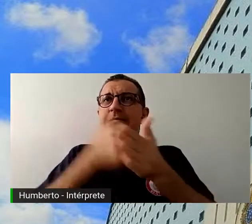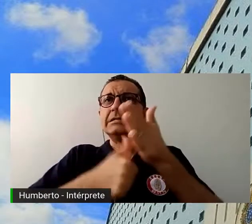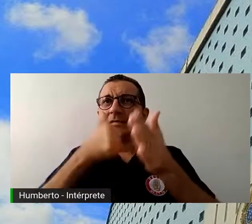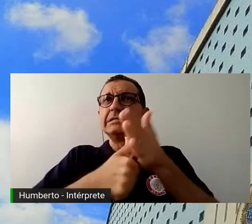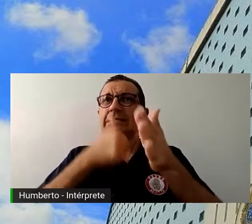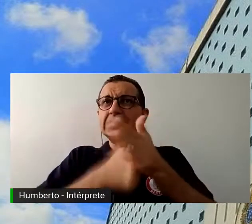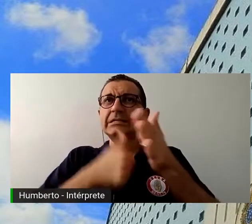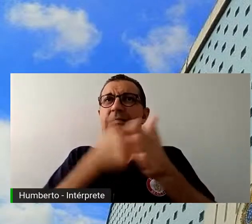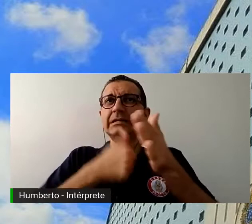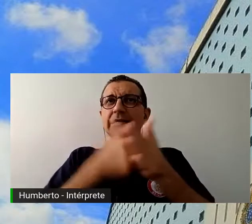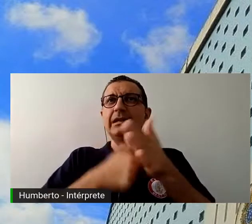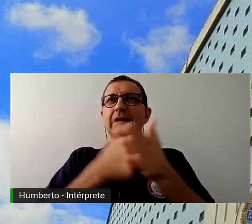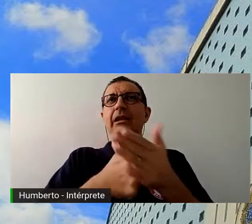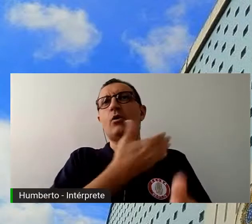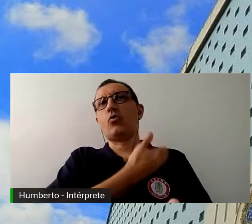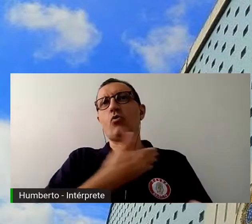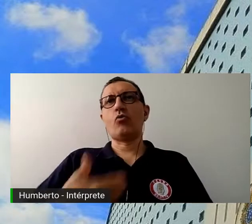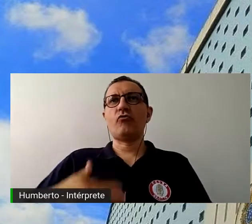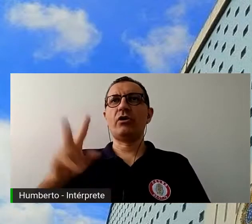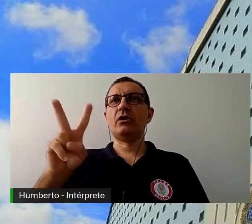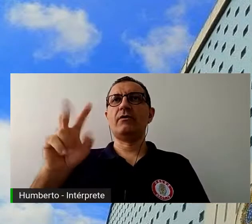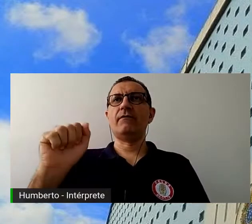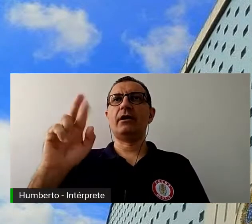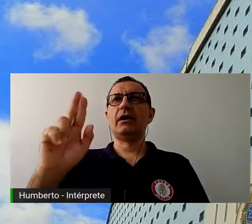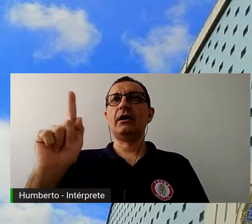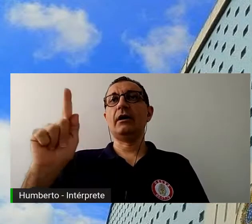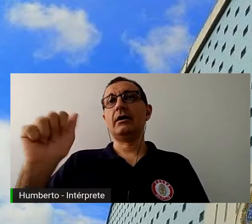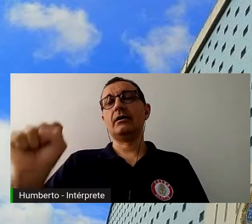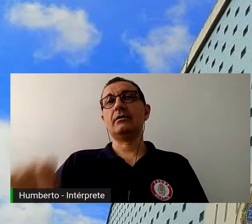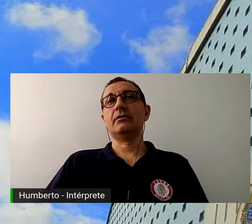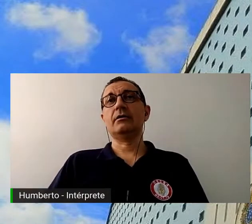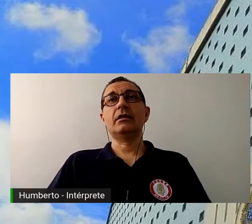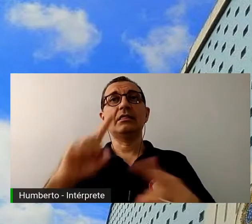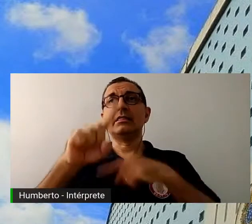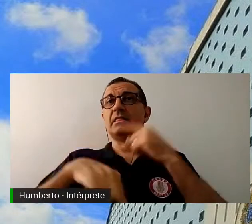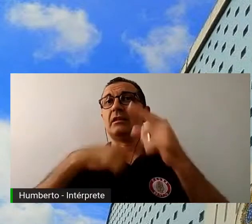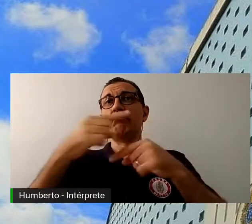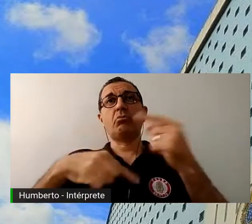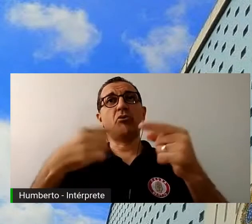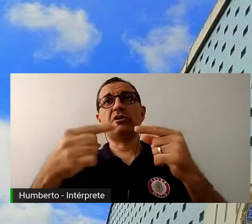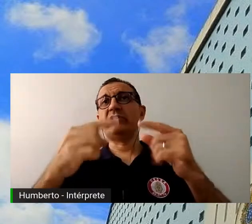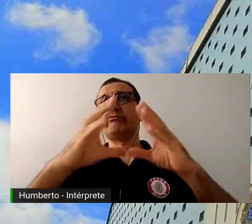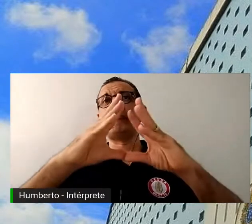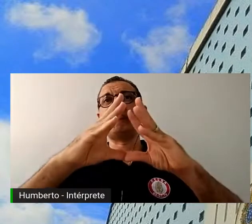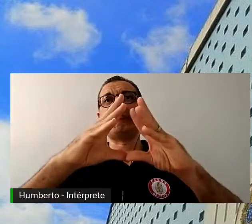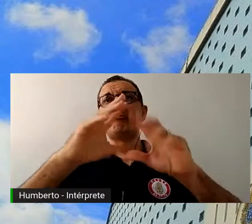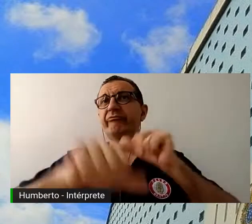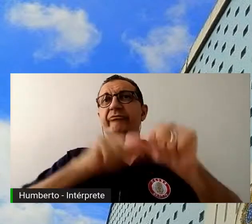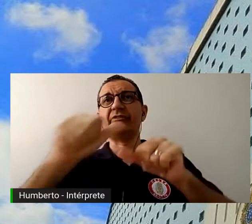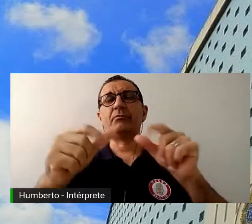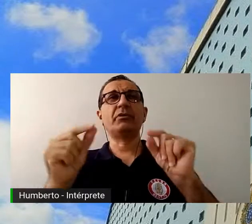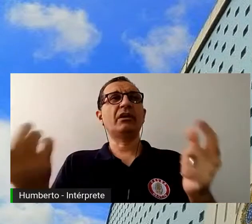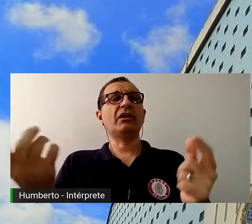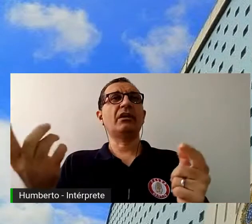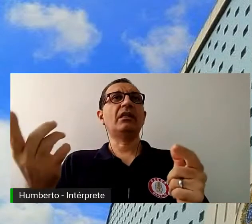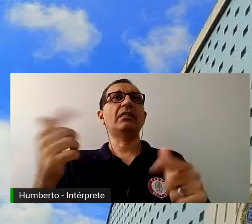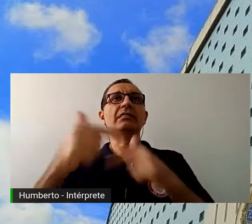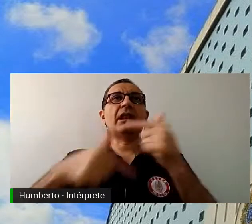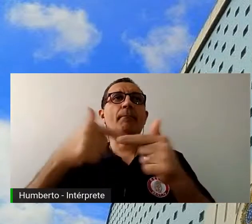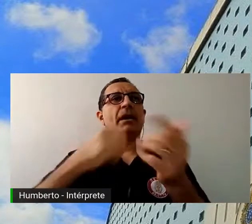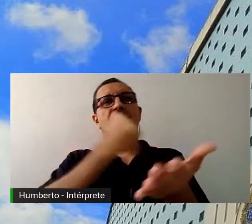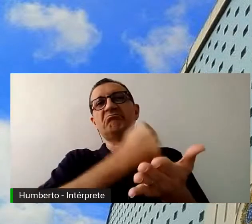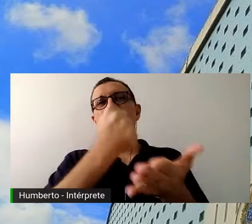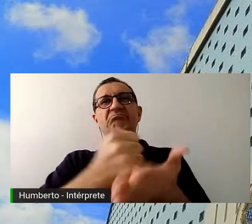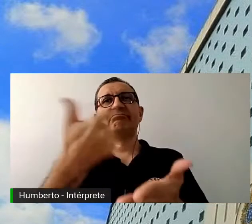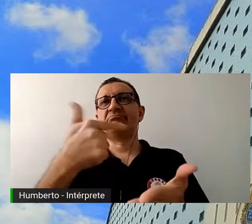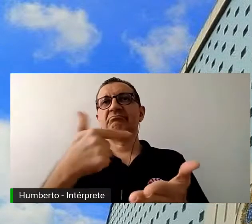Vargas, destruídas em favor de quem? Da ilusão do trabalho autônomo, dos ambulantes, dos entregadores. Isso é